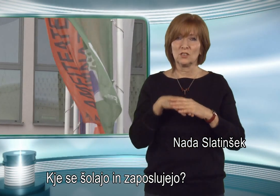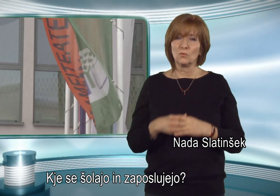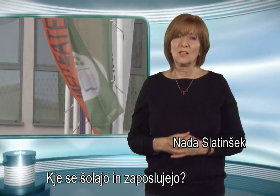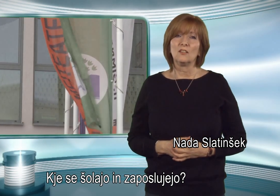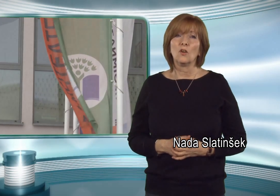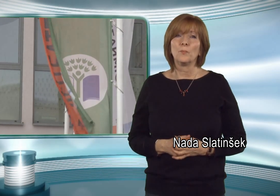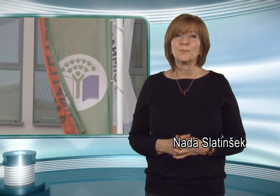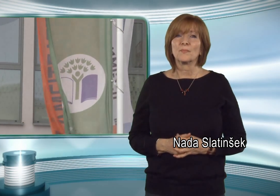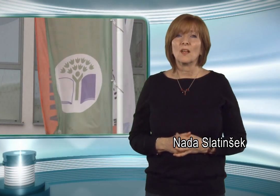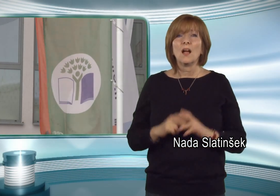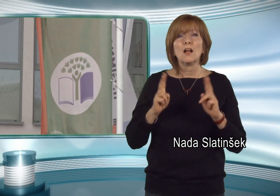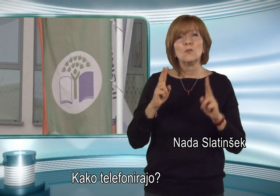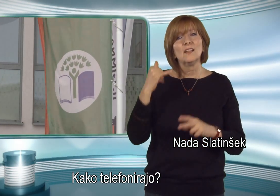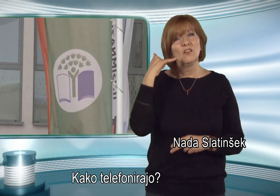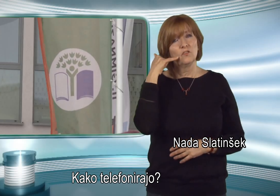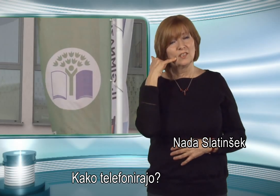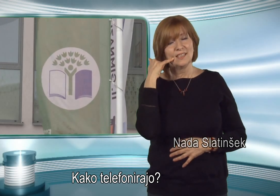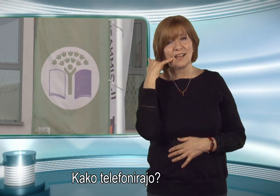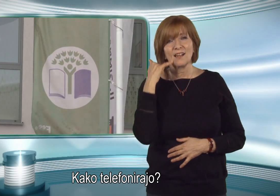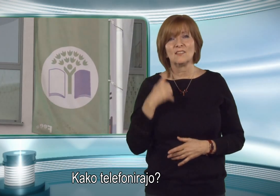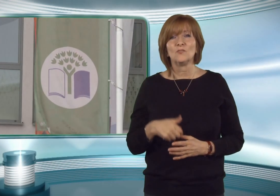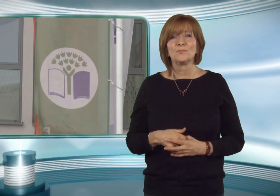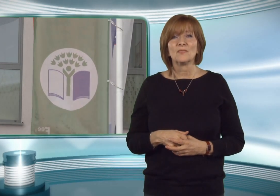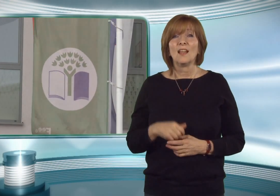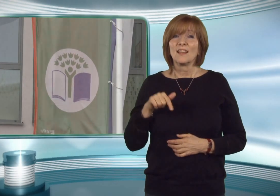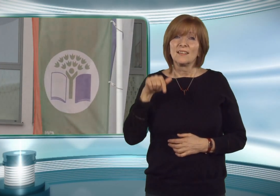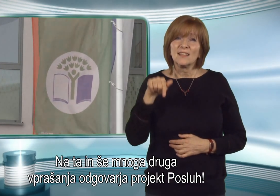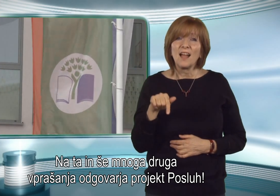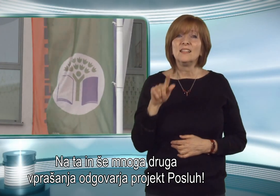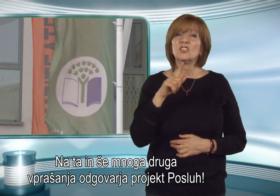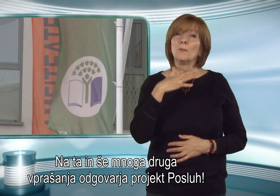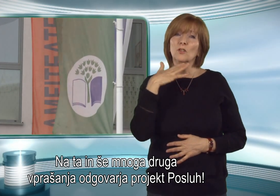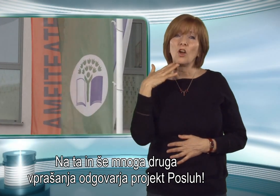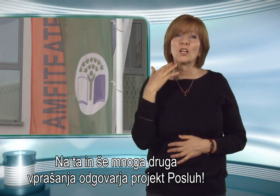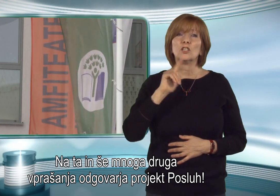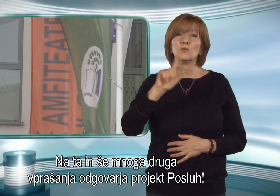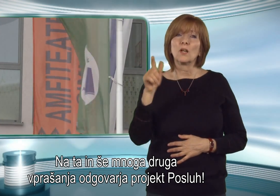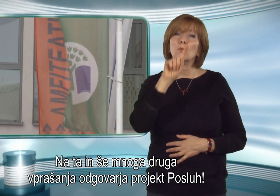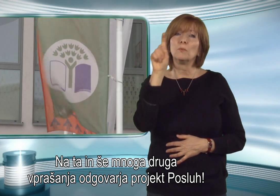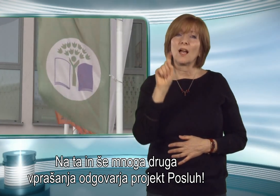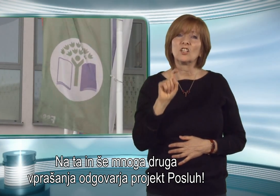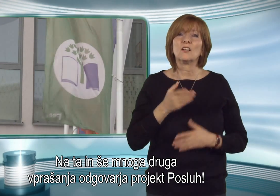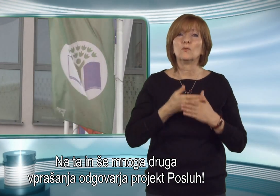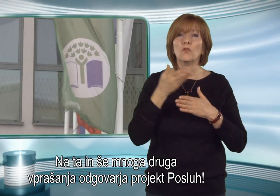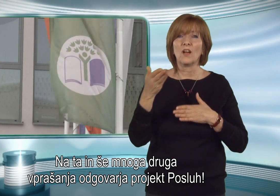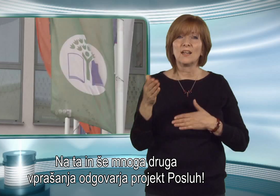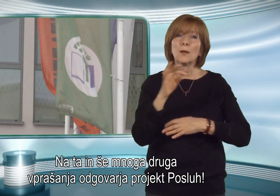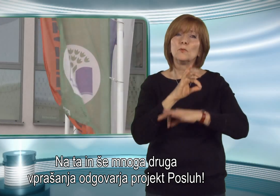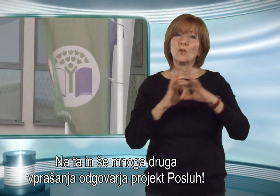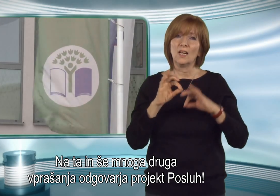zaposlujejo? Kako telefonirajo? Na ta in še na mnoga druga vprašanja odgovarja